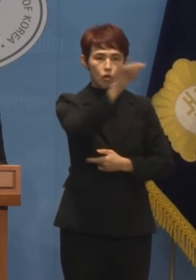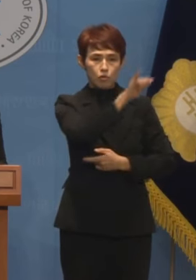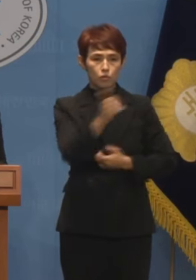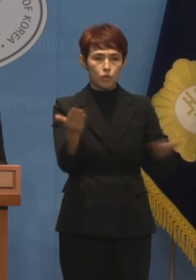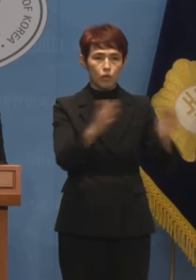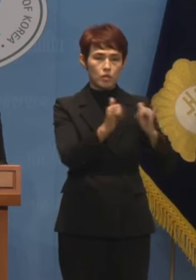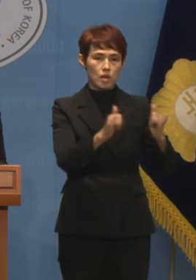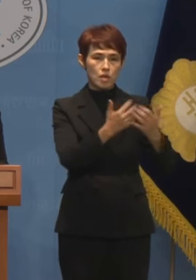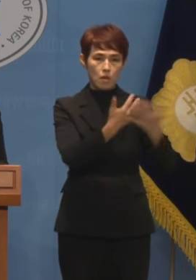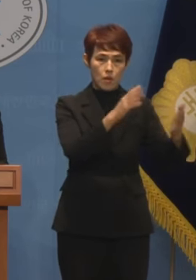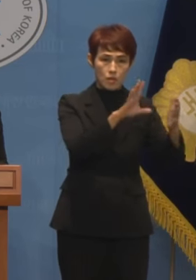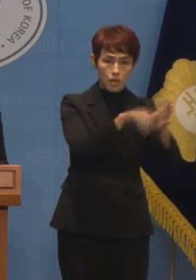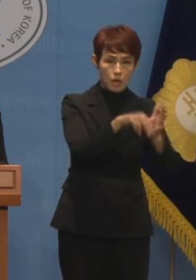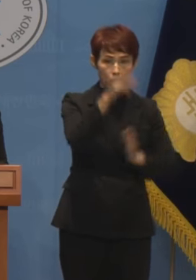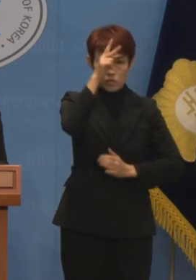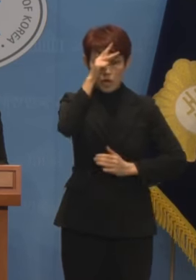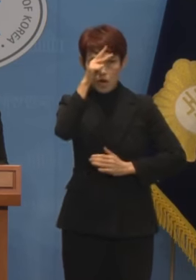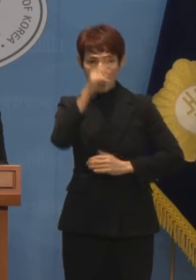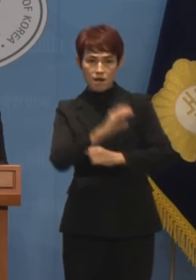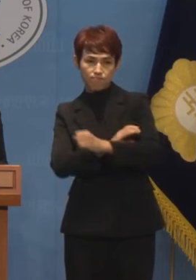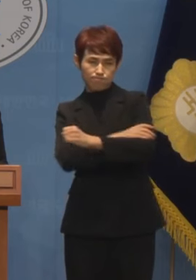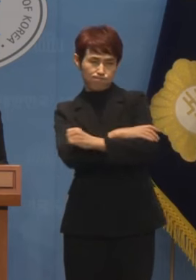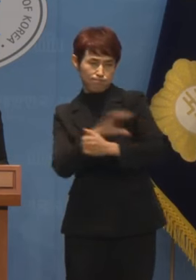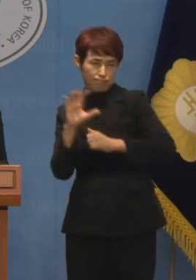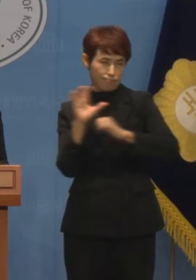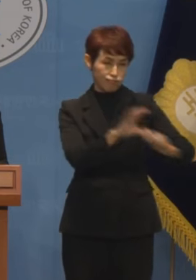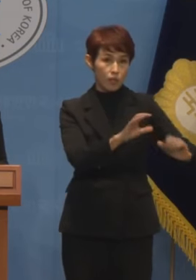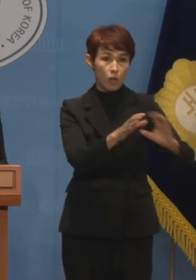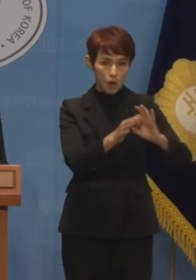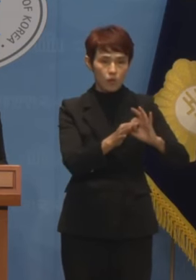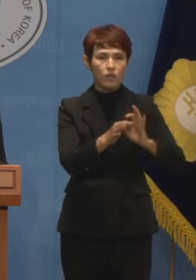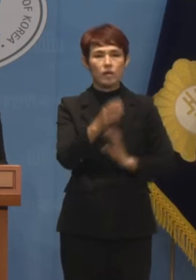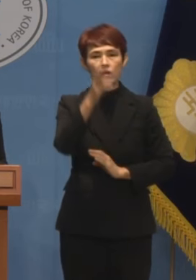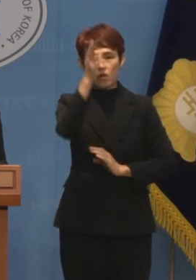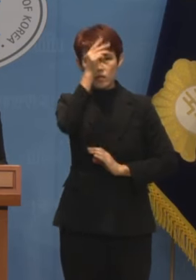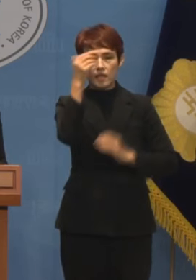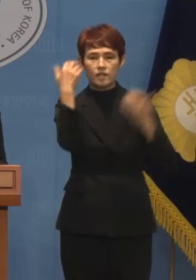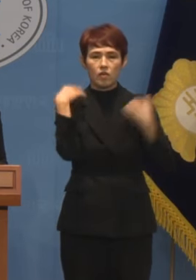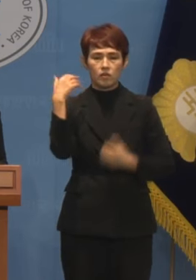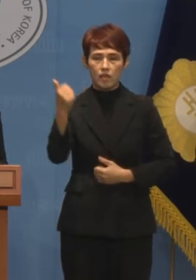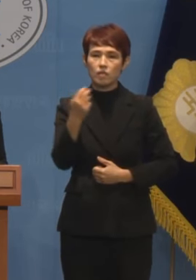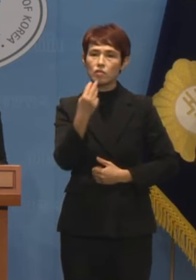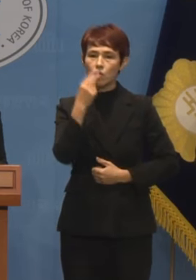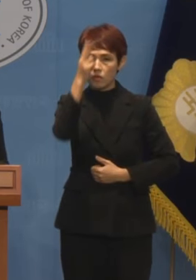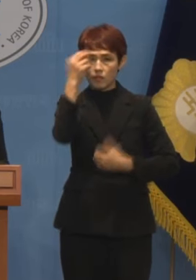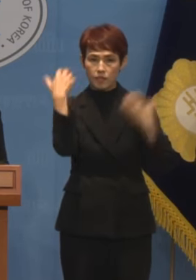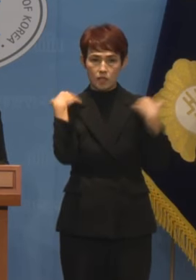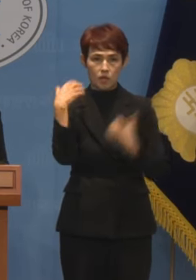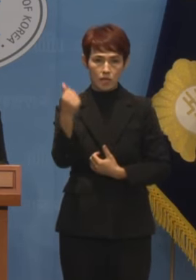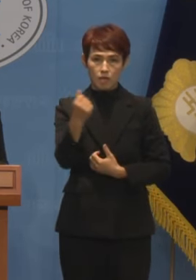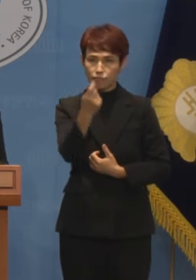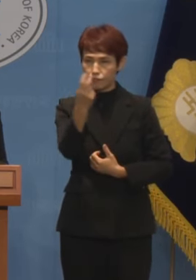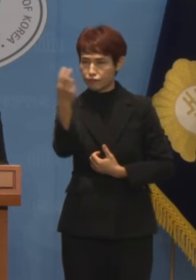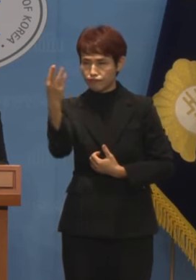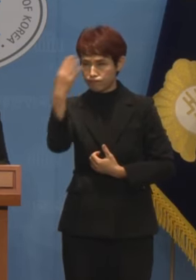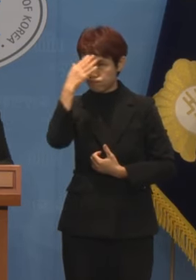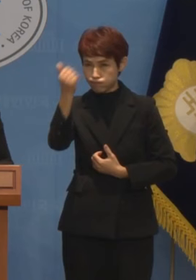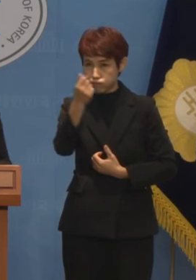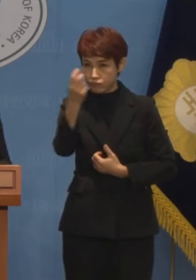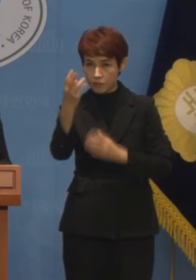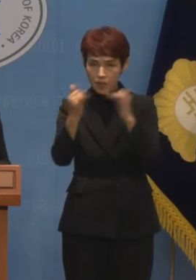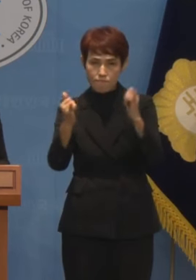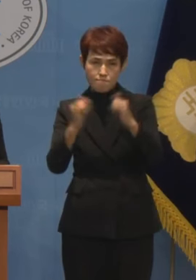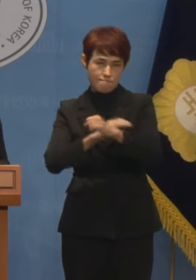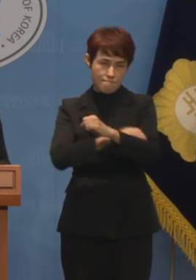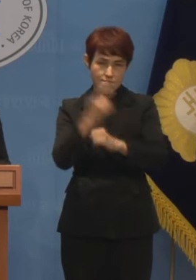폭력 진압에 대해 조지호 경찰청장, 김봉식 서울지방경찰청장 등 지휘부와 기동대원을